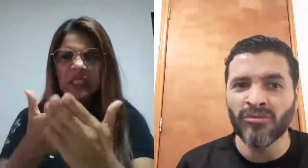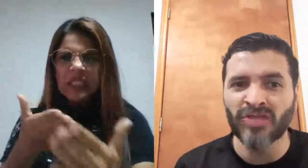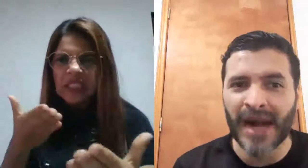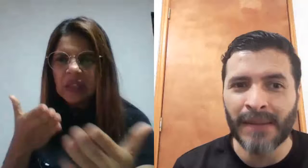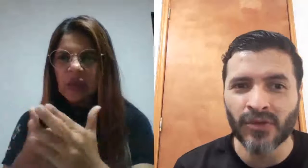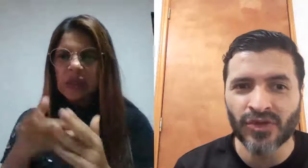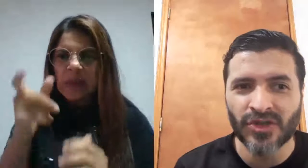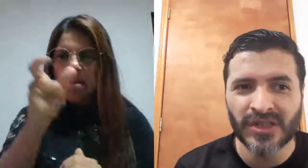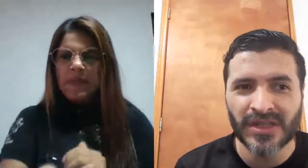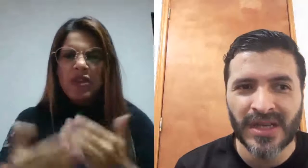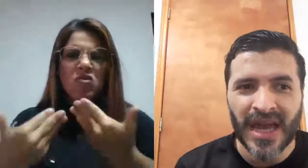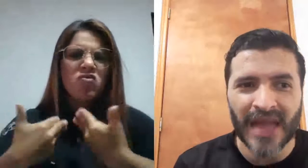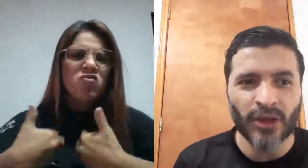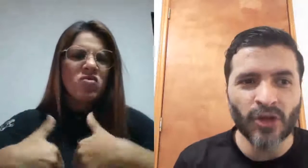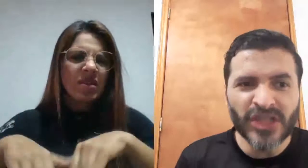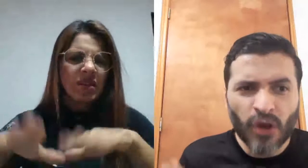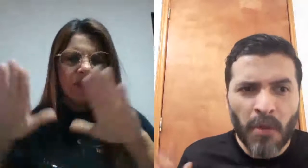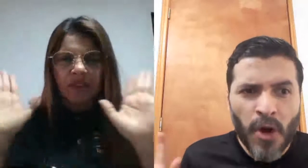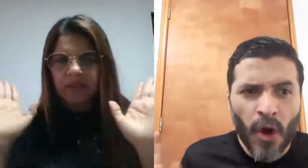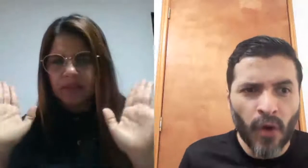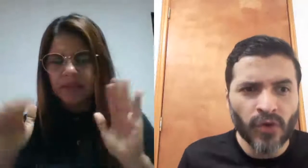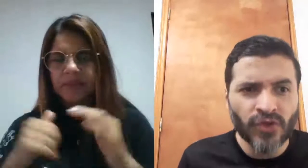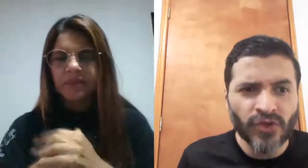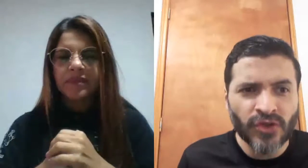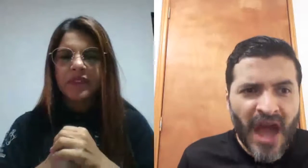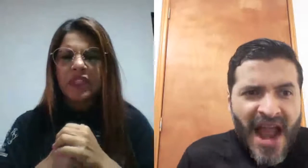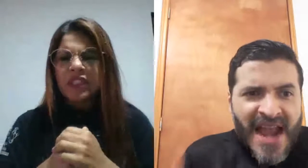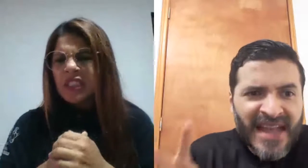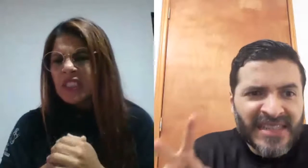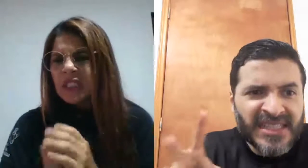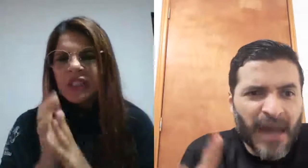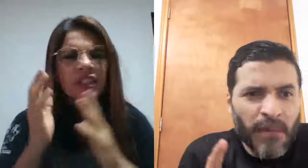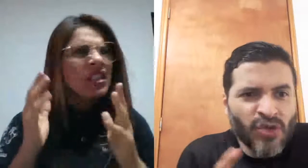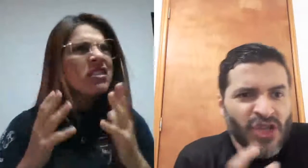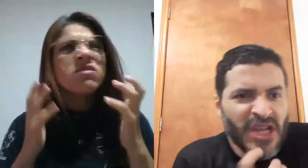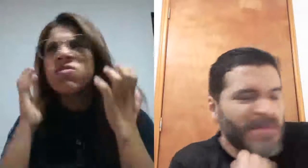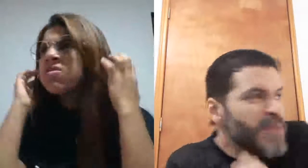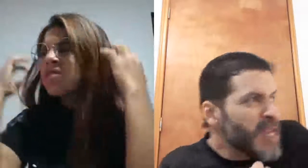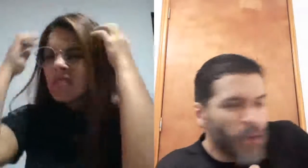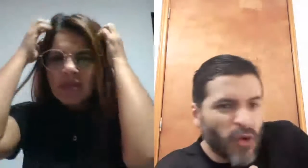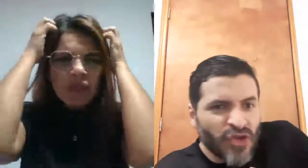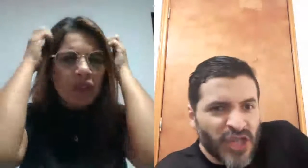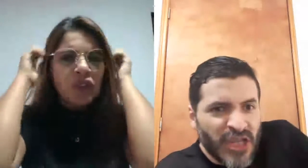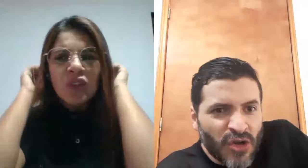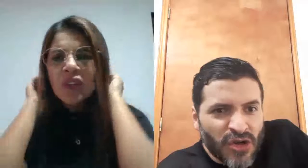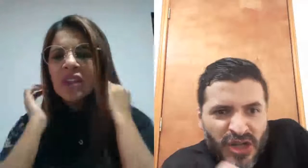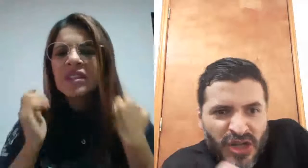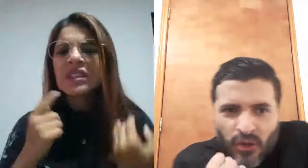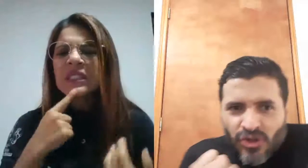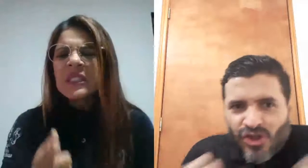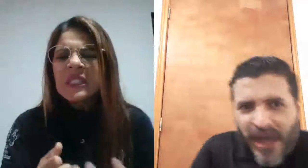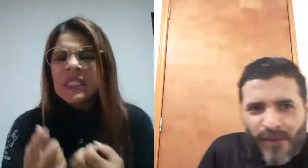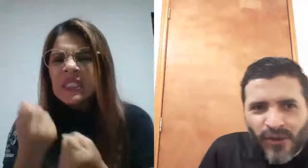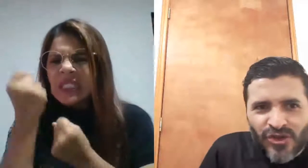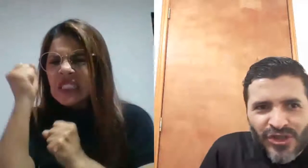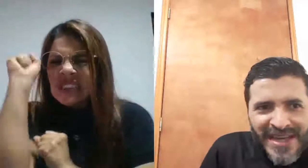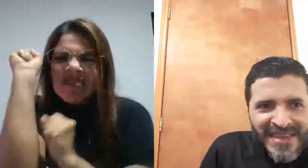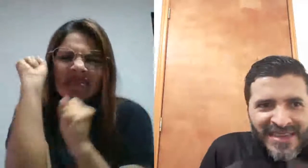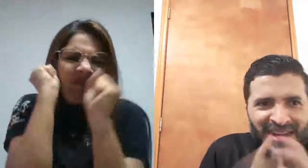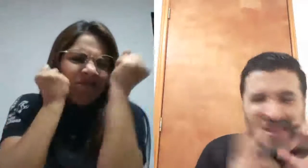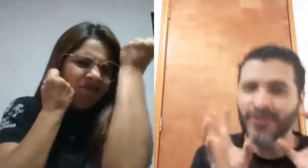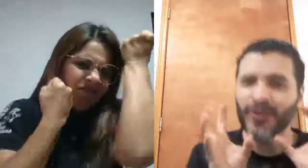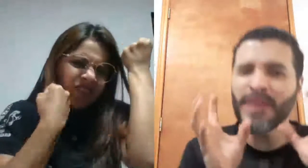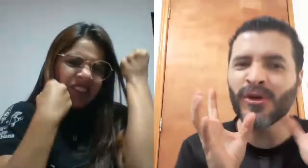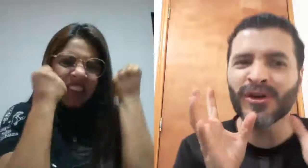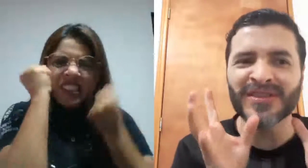que encontramos. Entonces, como locos, lanzamos silbidos y nos